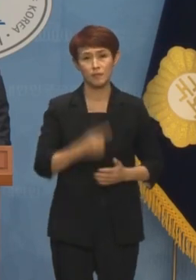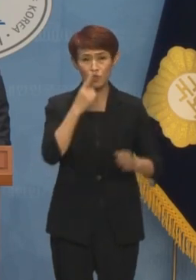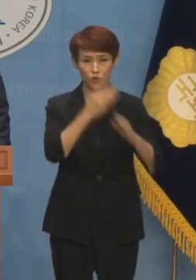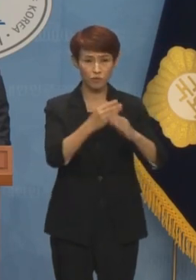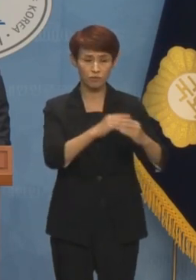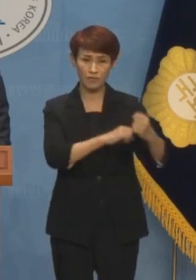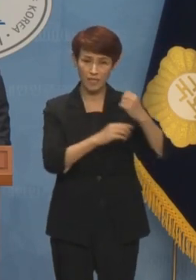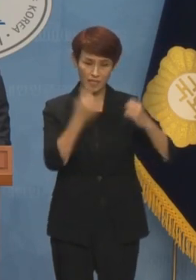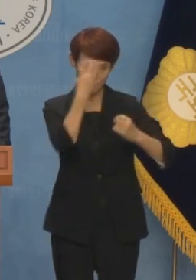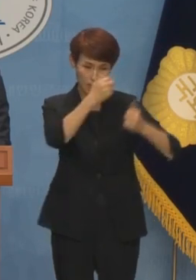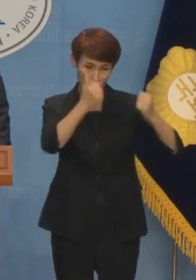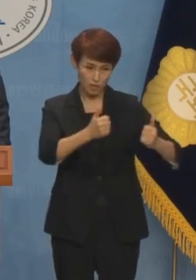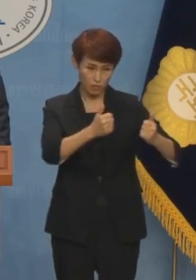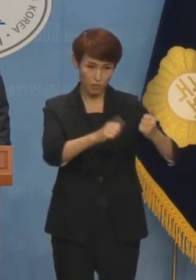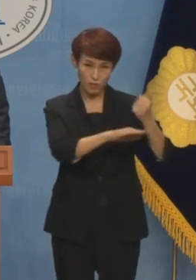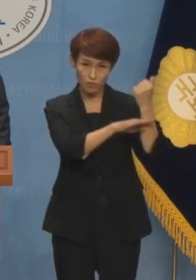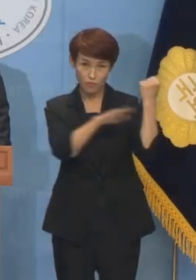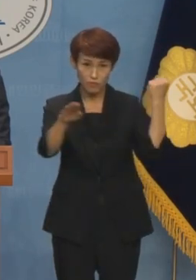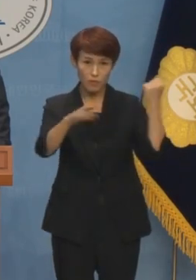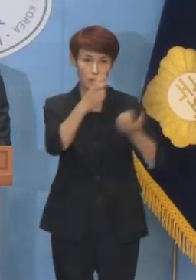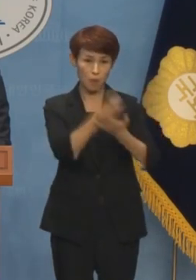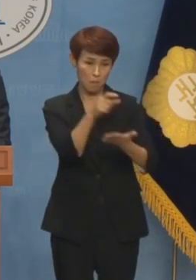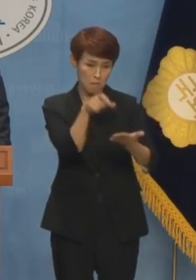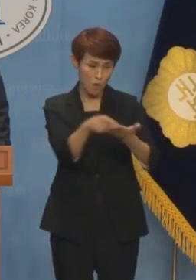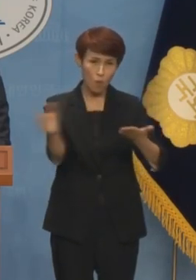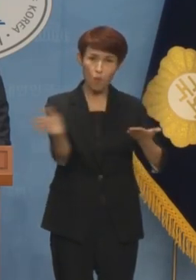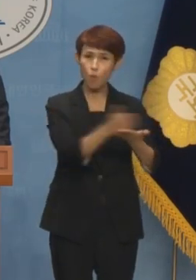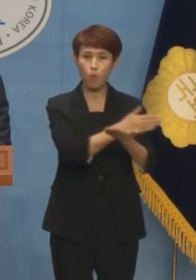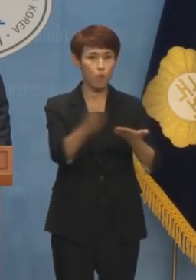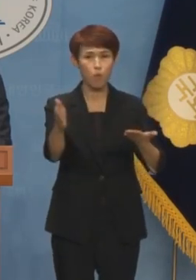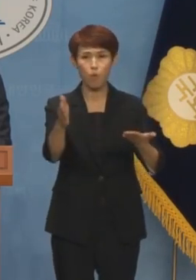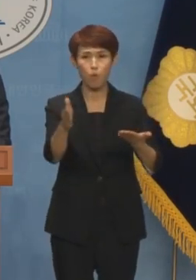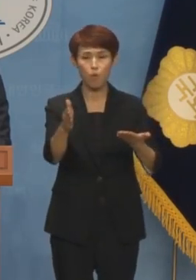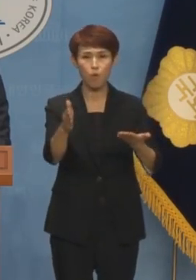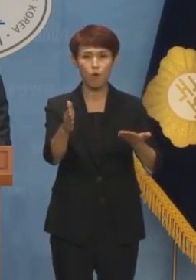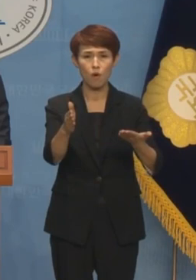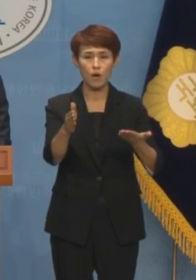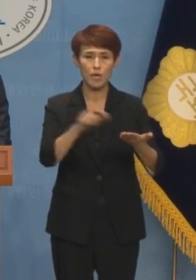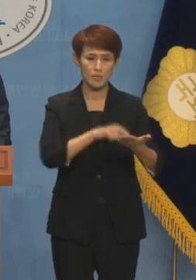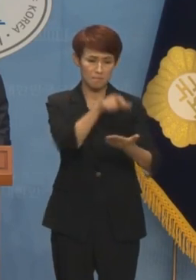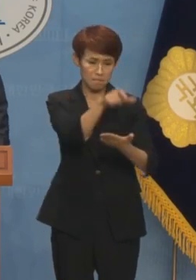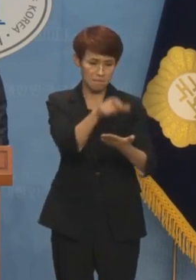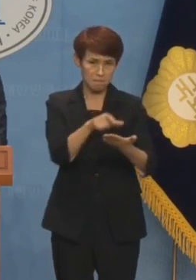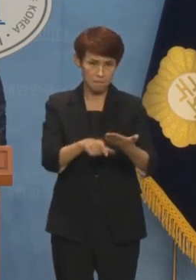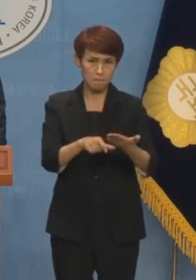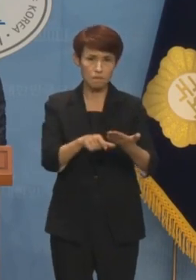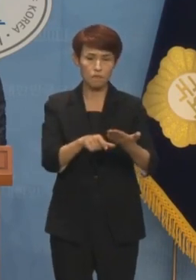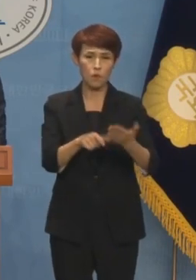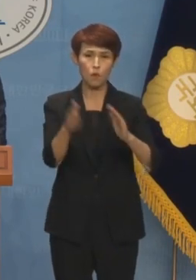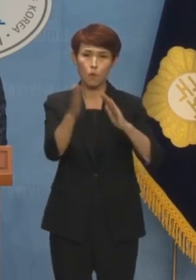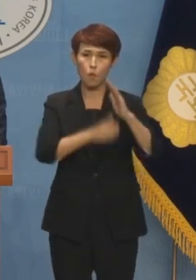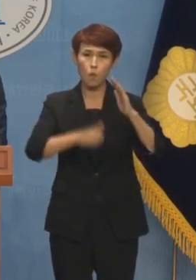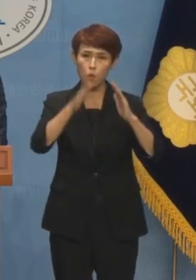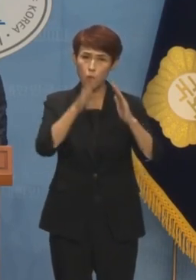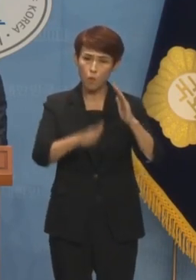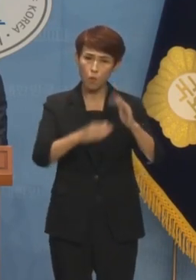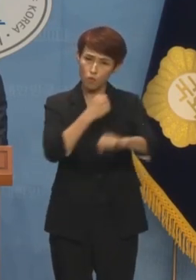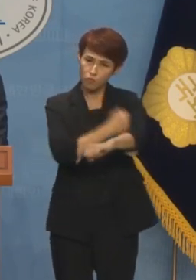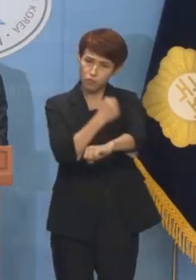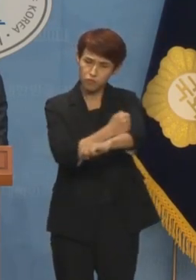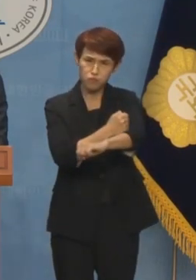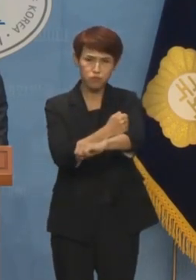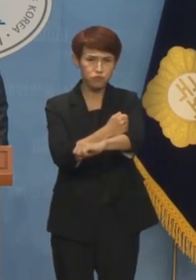민주유공자 심사 기준에 대한 법적 근거도 부재하고 명단과 공적 모두